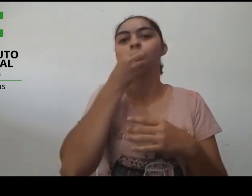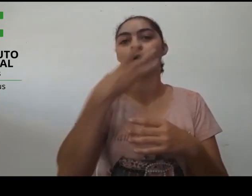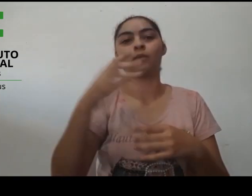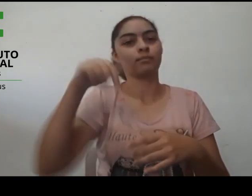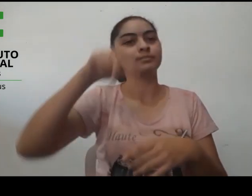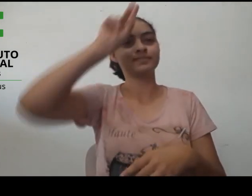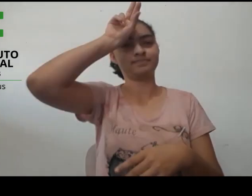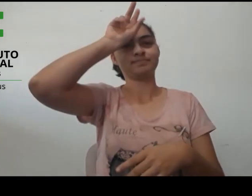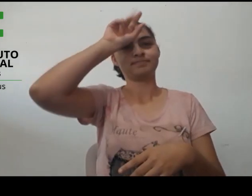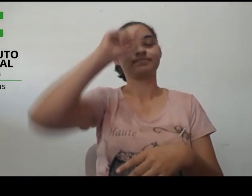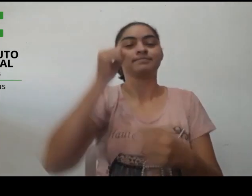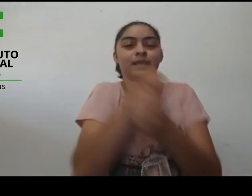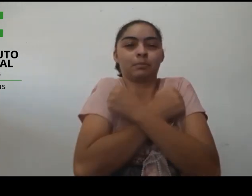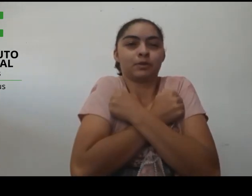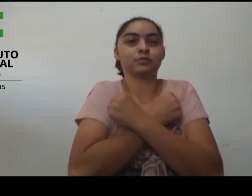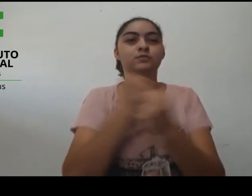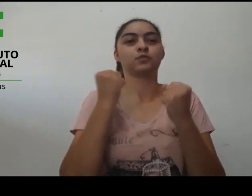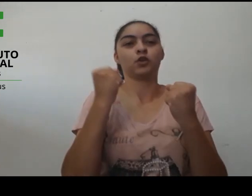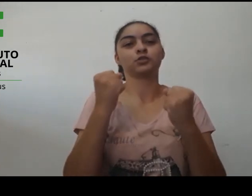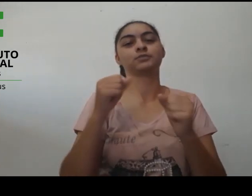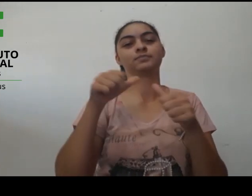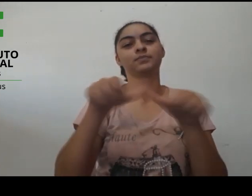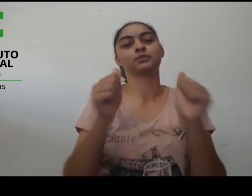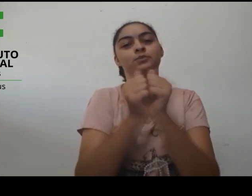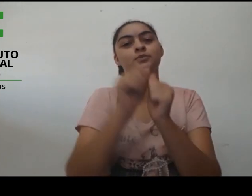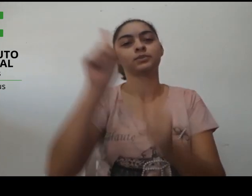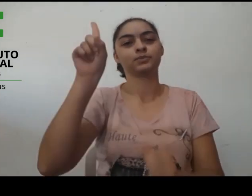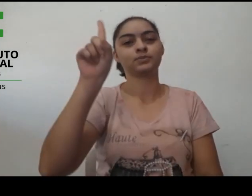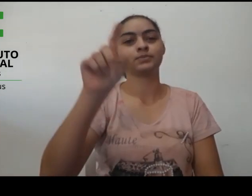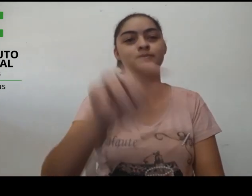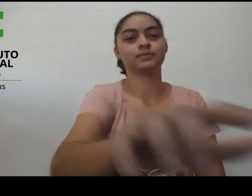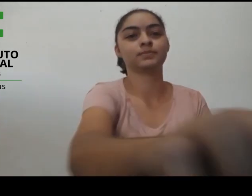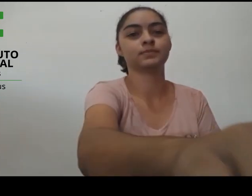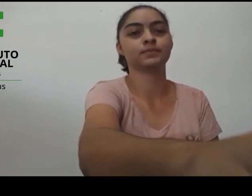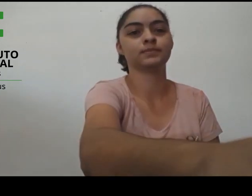melhores virão para Jatai. Um forte abraço e fiquem todos com Deus!